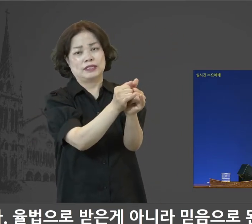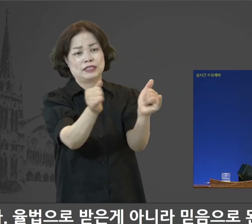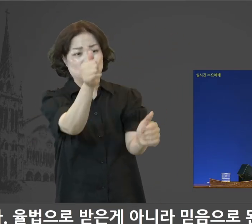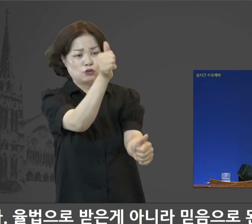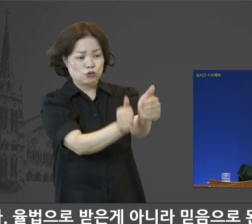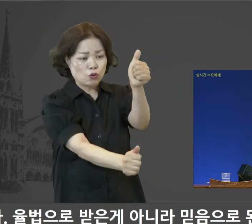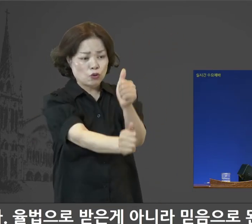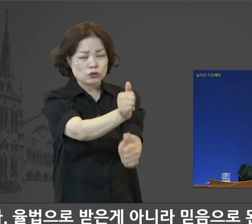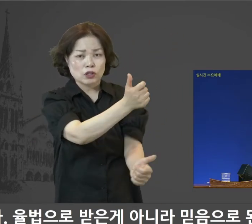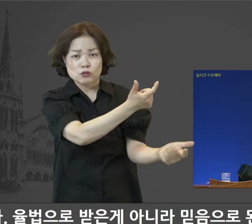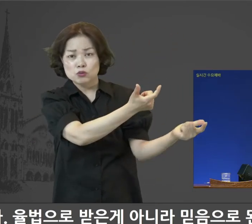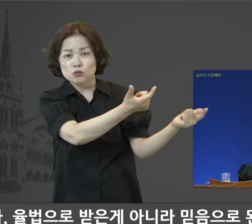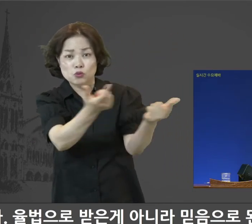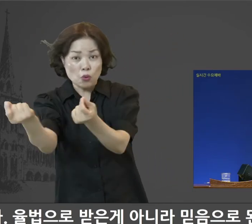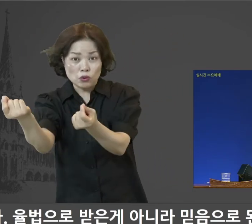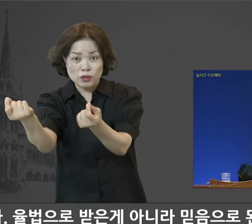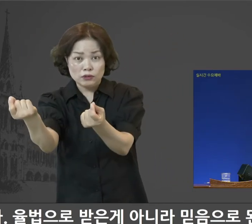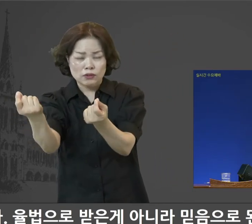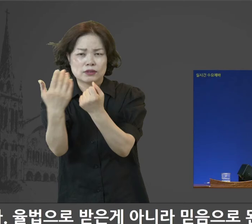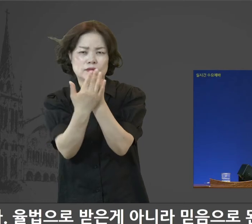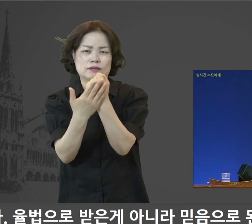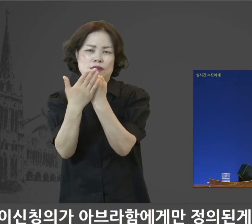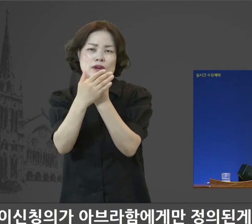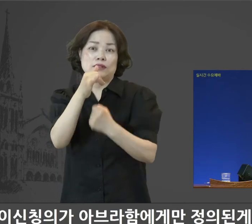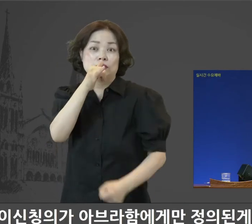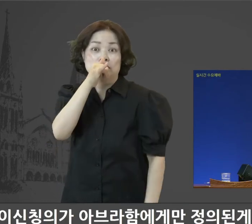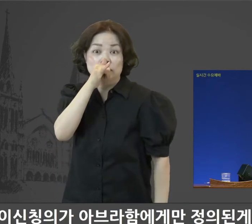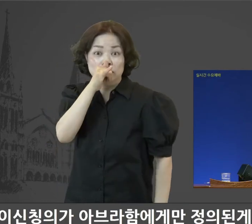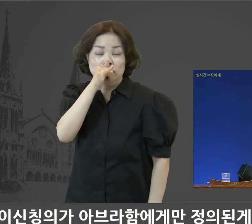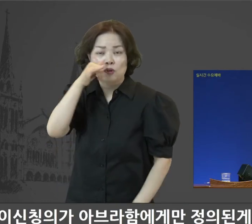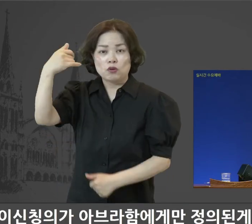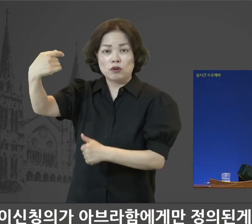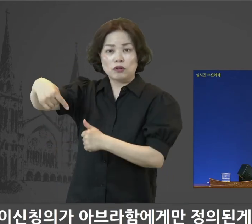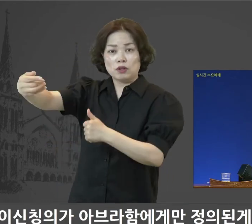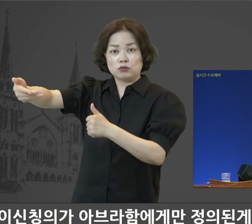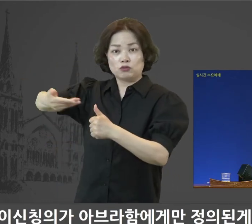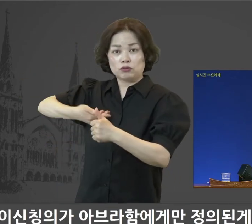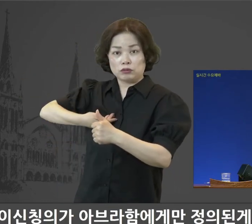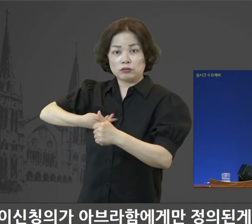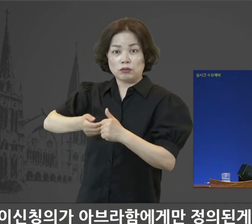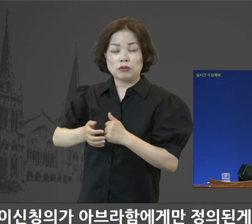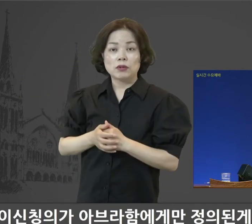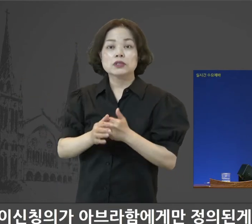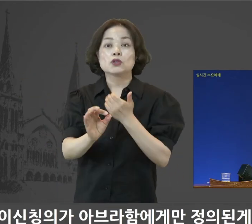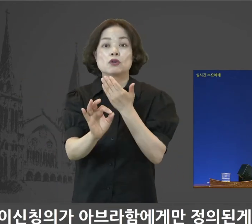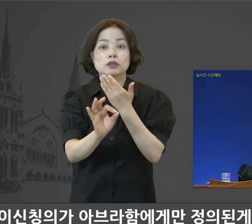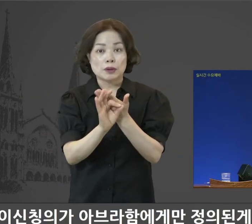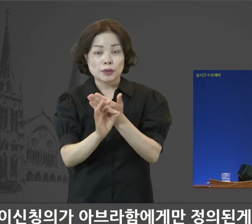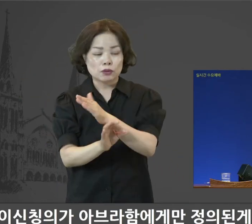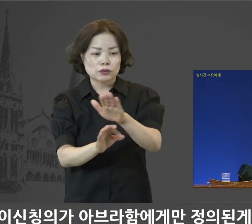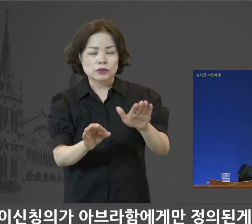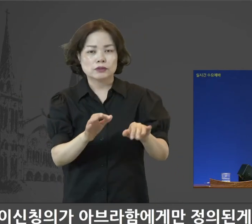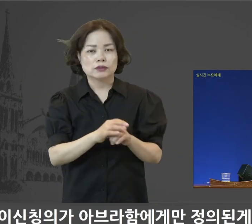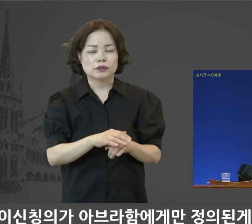동일하게 적용되는 줄 믿습니다. 그것을 가르쳐 주는 거예요. 그렇다면 우리가